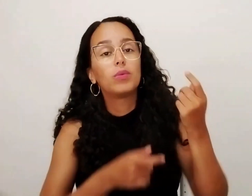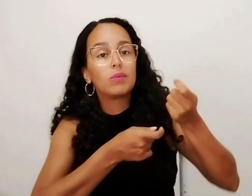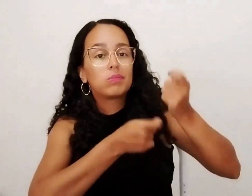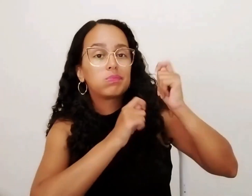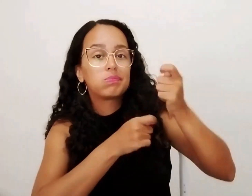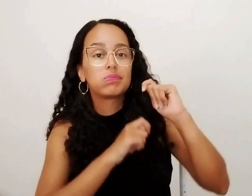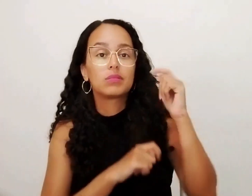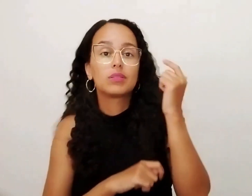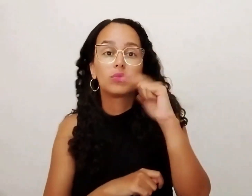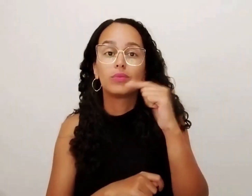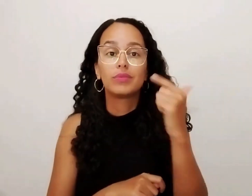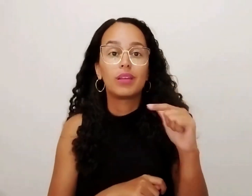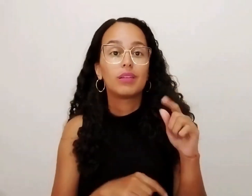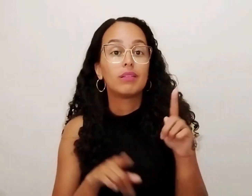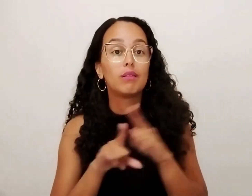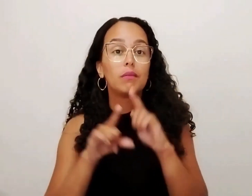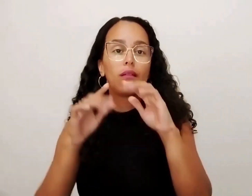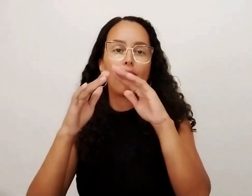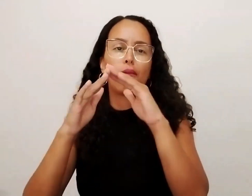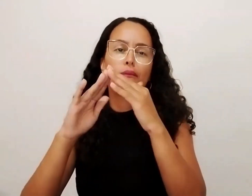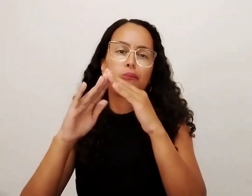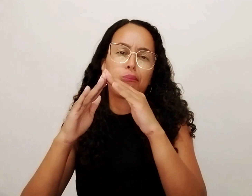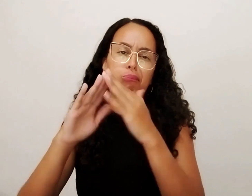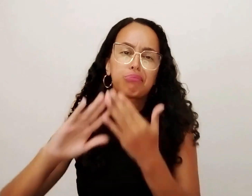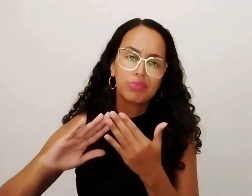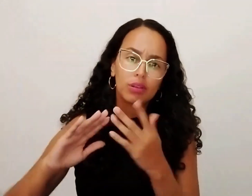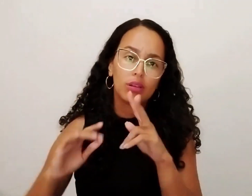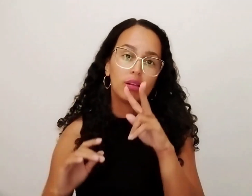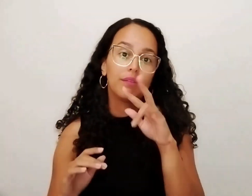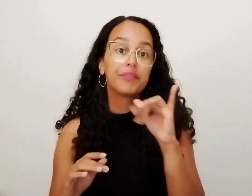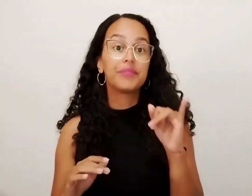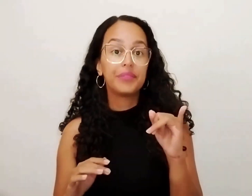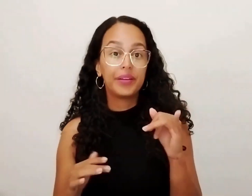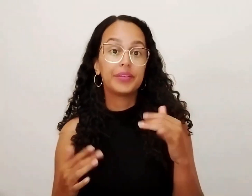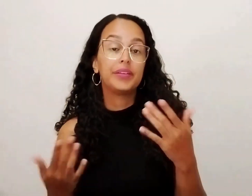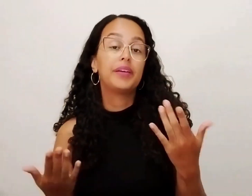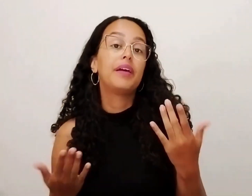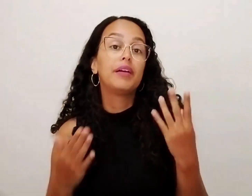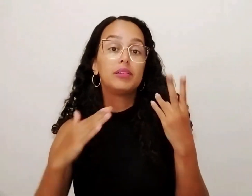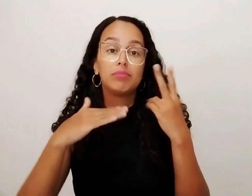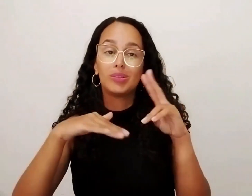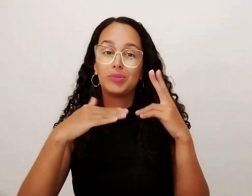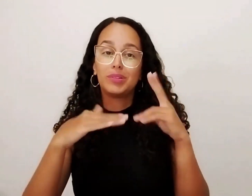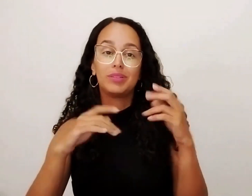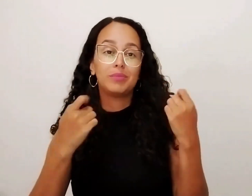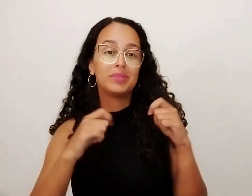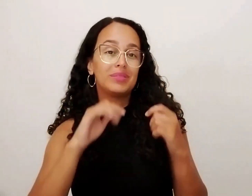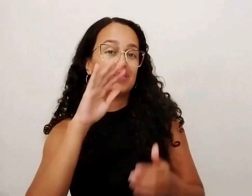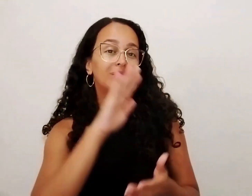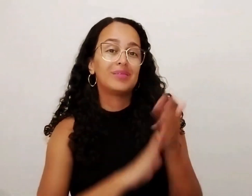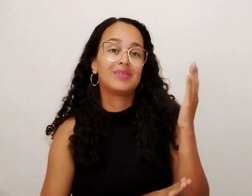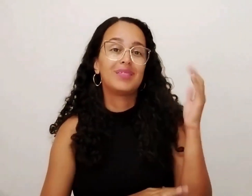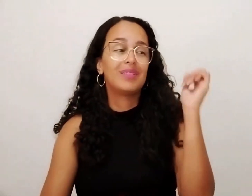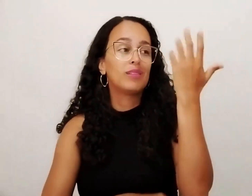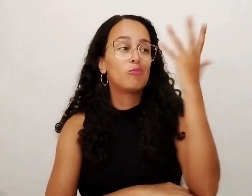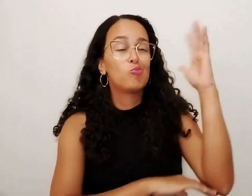e de vontades e procura uma água gelada para se refrescar. Depara-se com uma dona